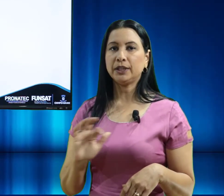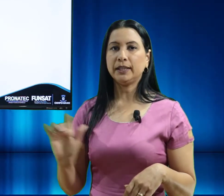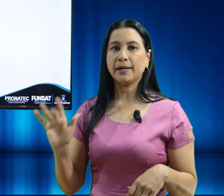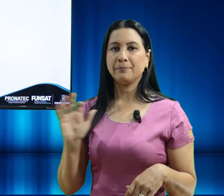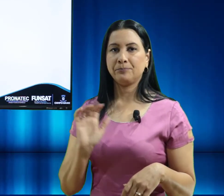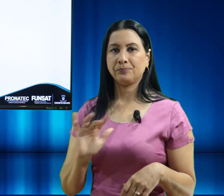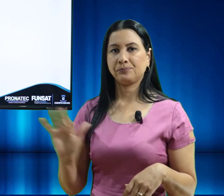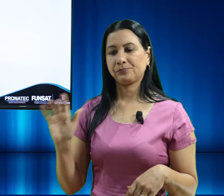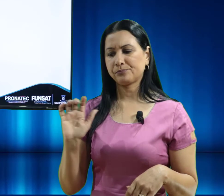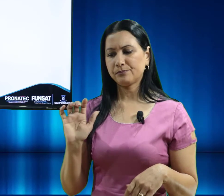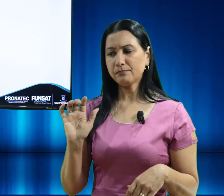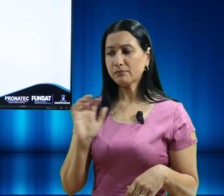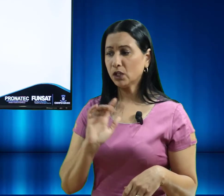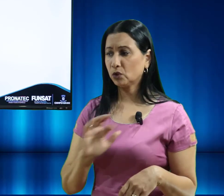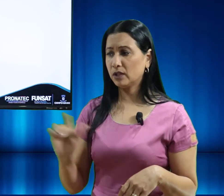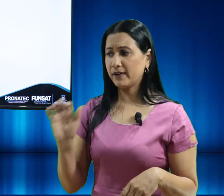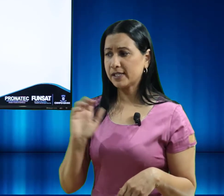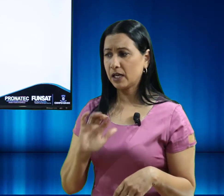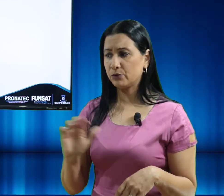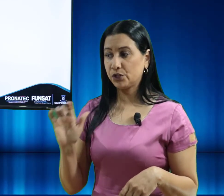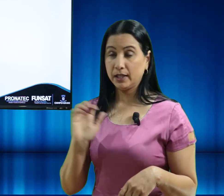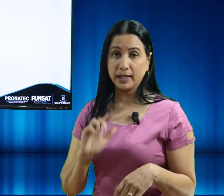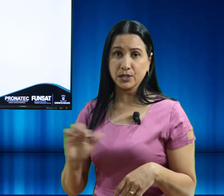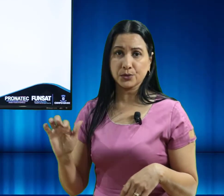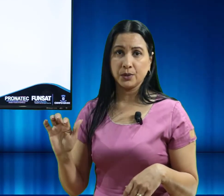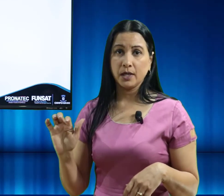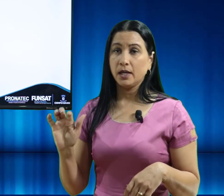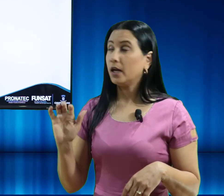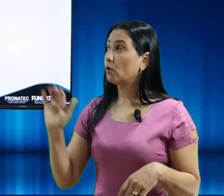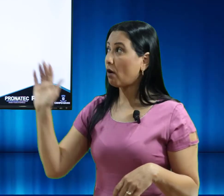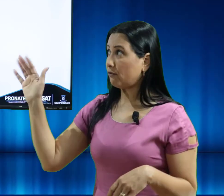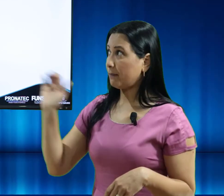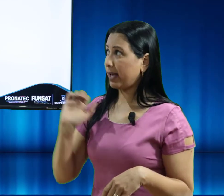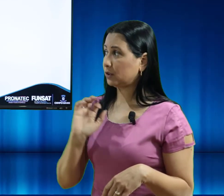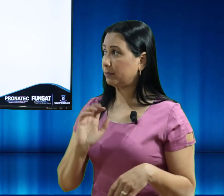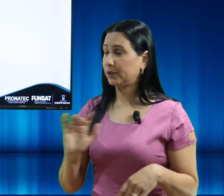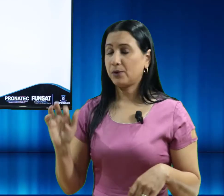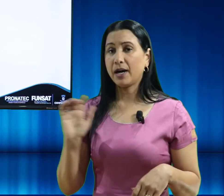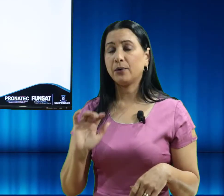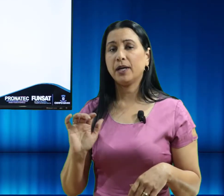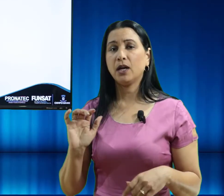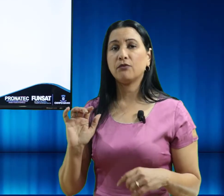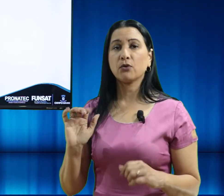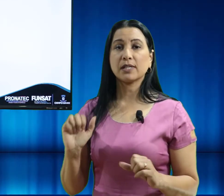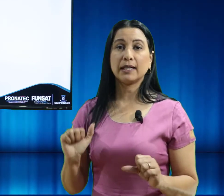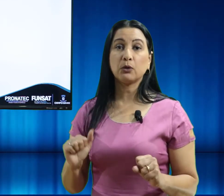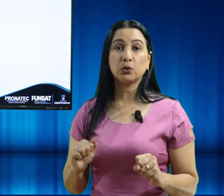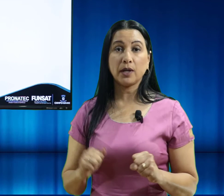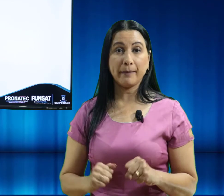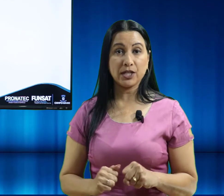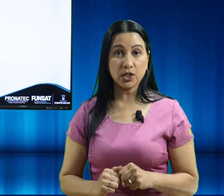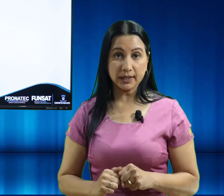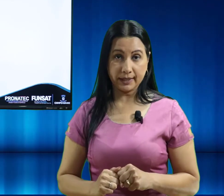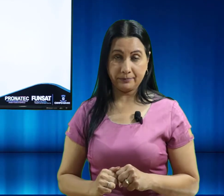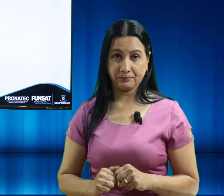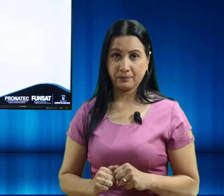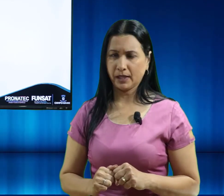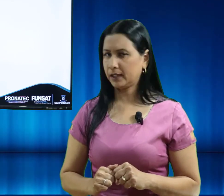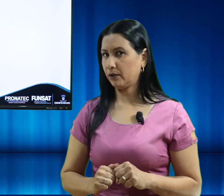datilologia. Toda vez que eu utilizo o alfabeto manual, eu vou usar na altura mediana. Então, eu